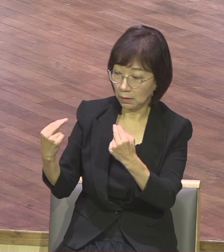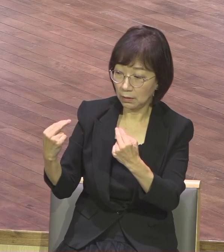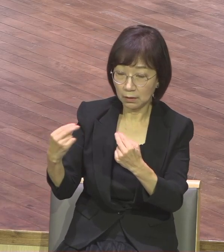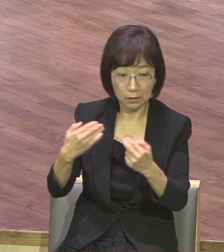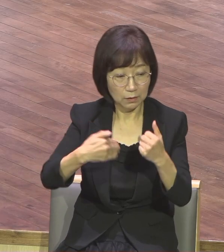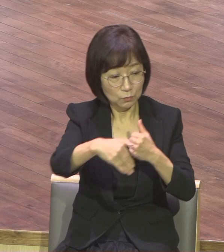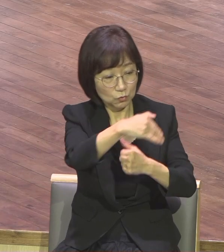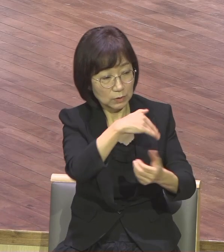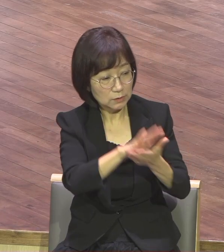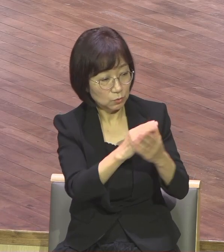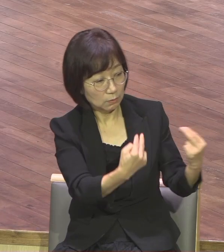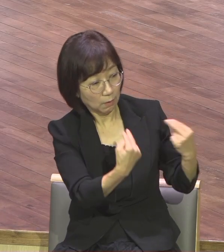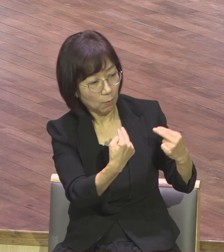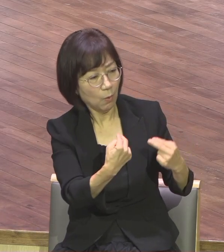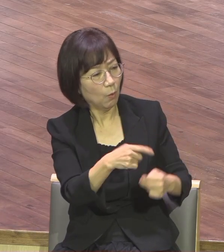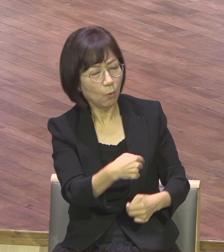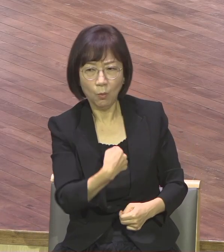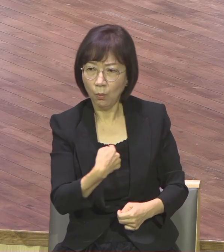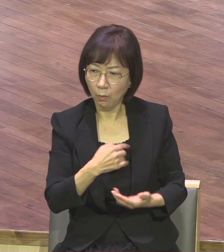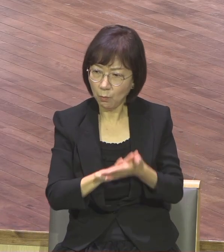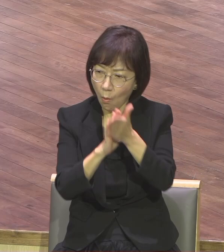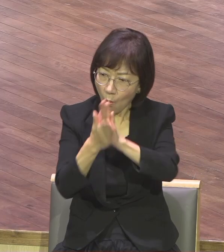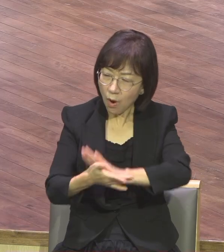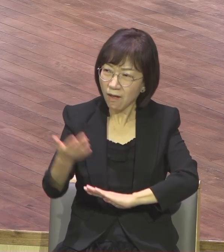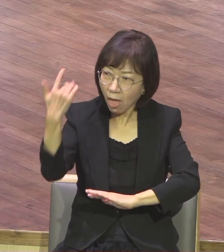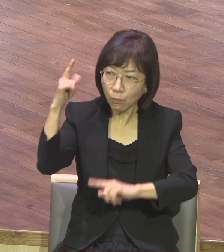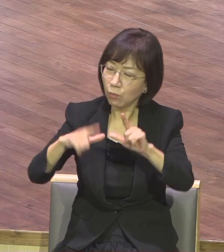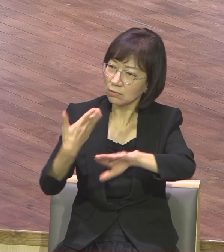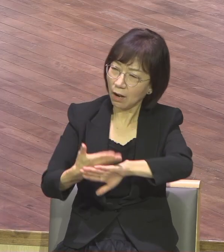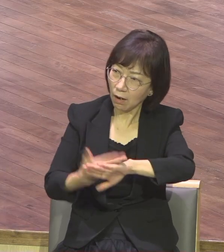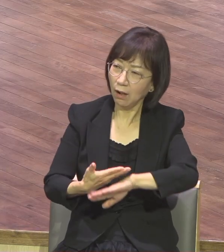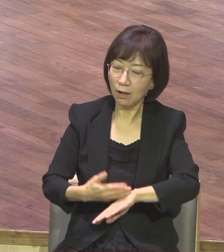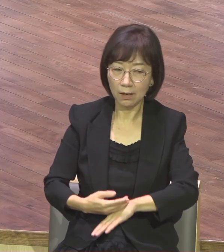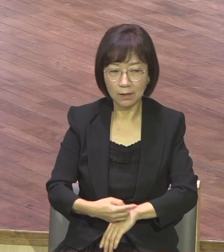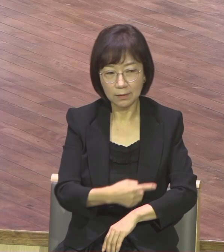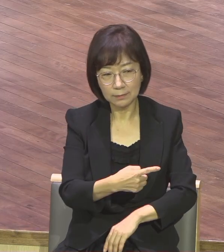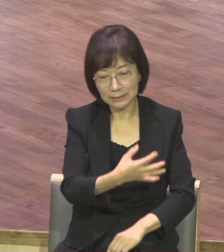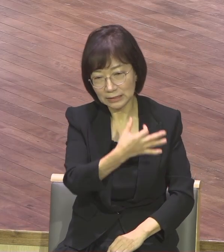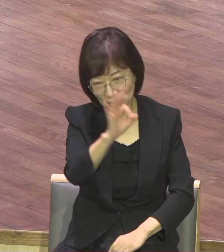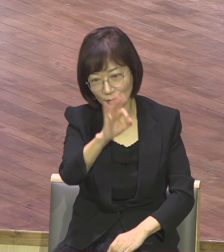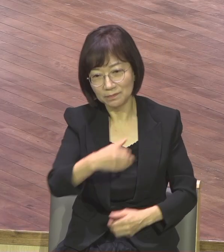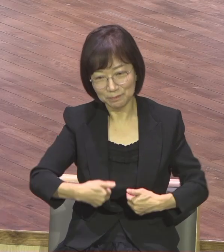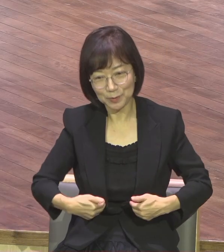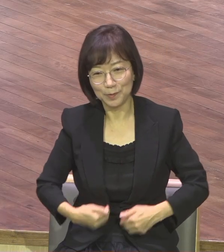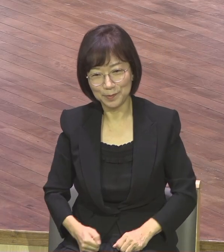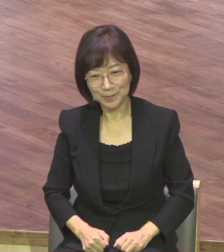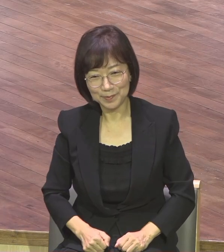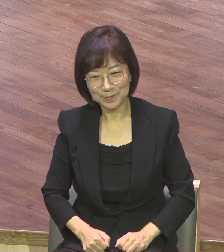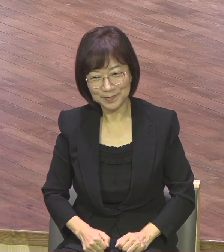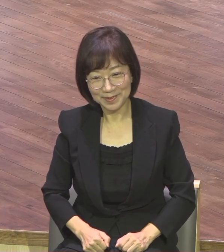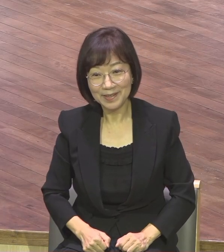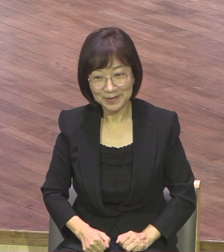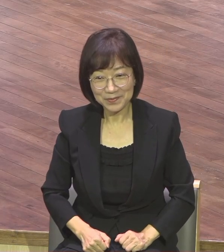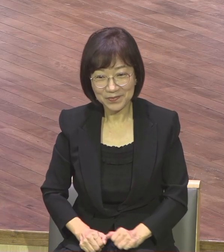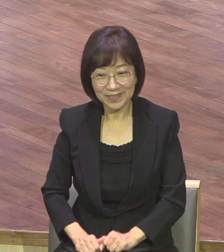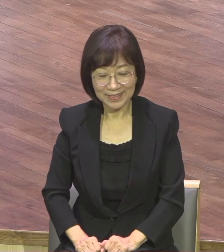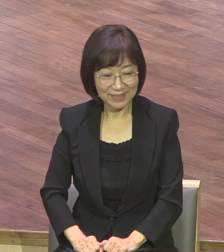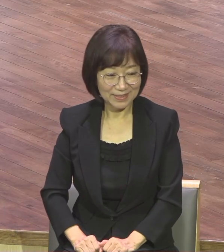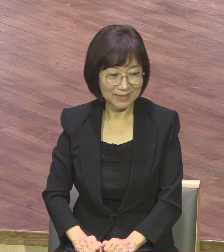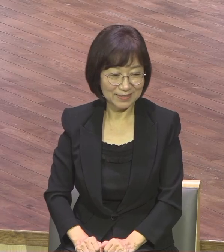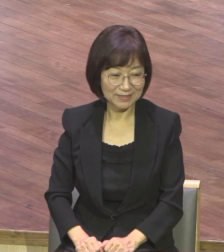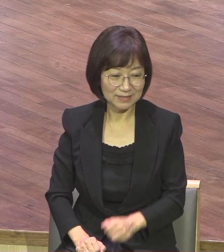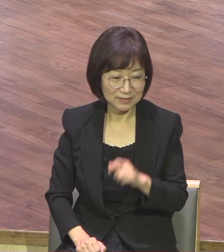알잖아요. 많이 변했구나. 많이 성장했구나. 그게 성장이요. 응? 위에서 허락하면 밑에도